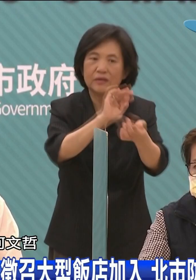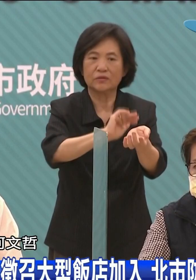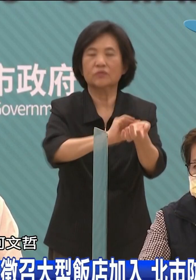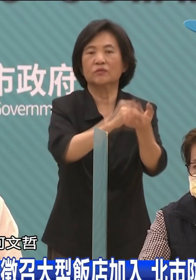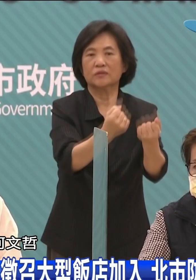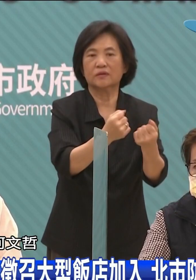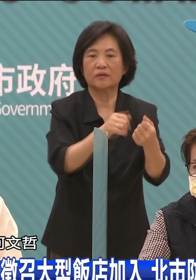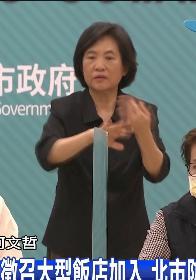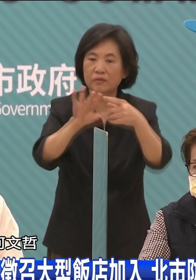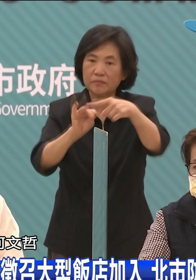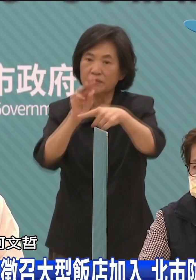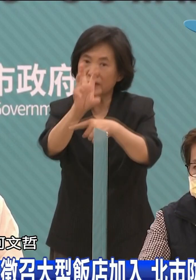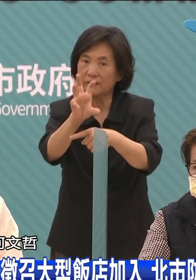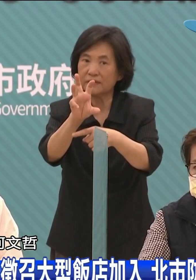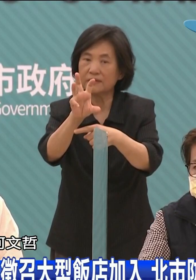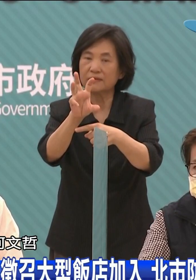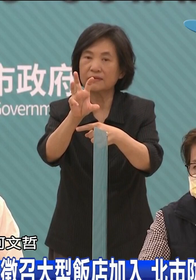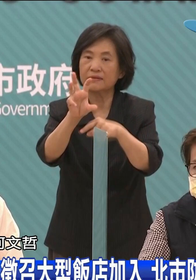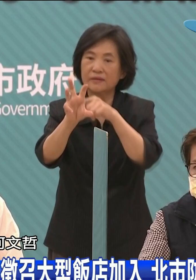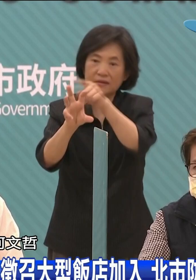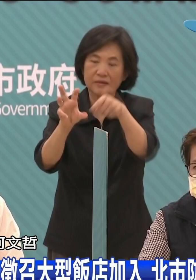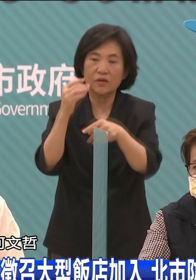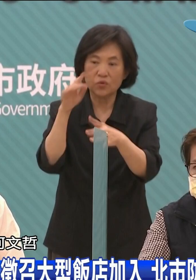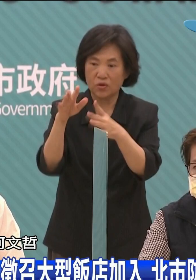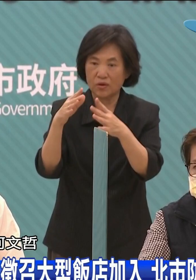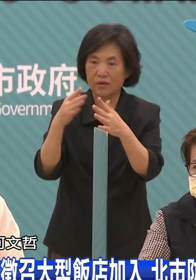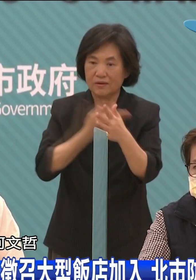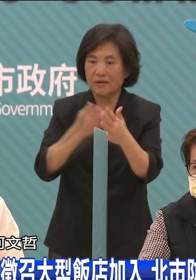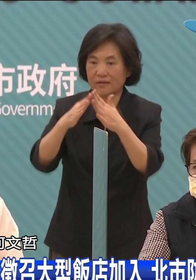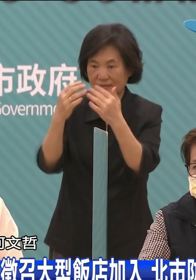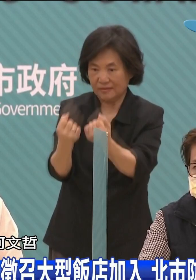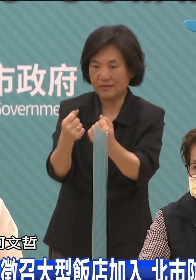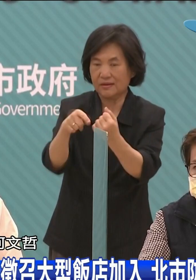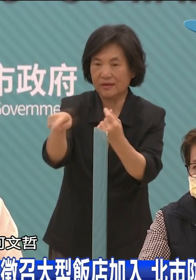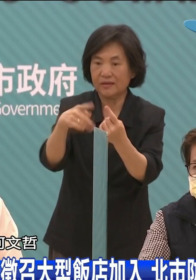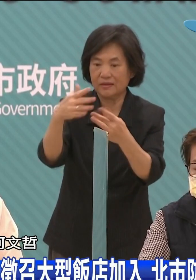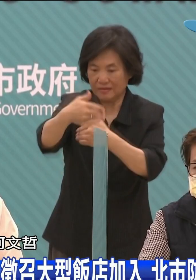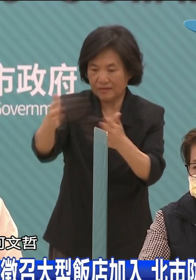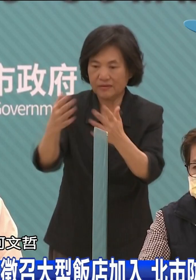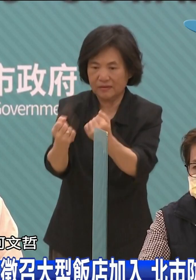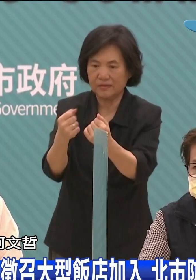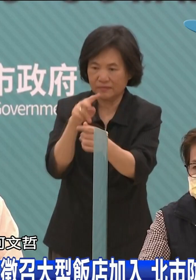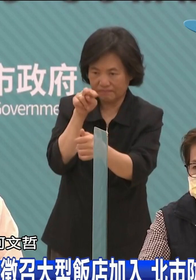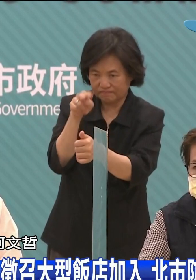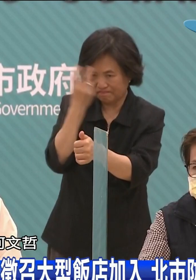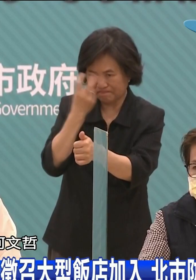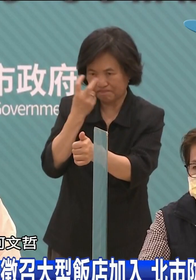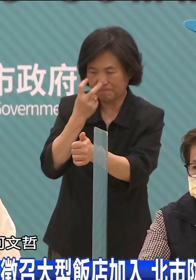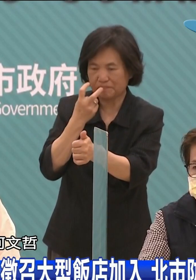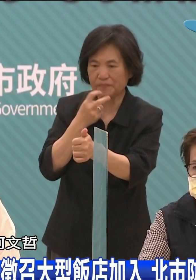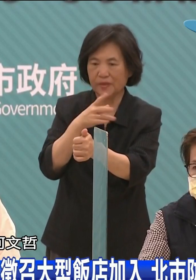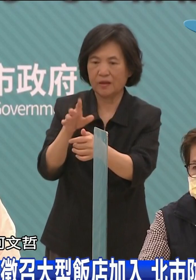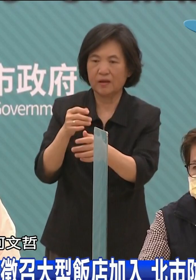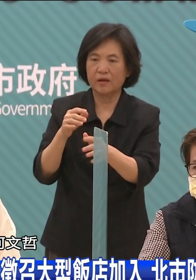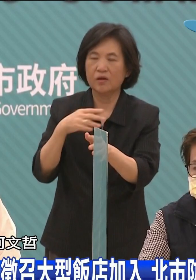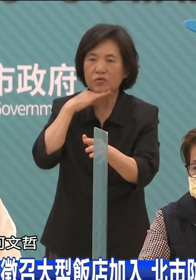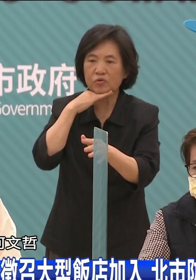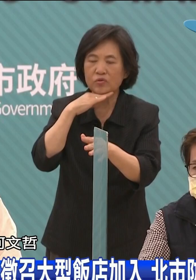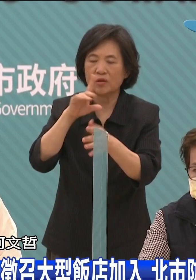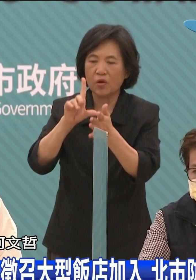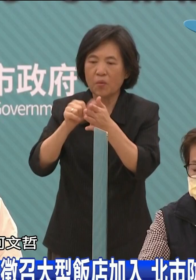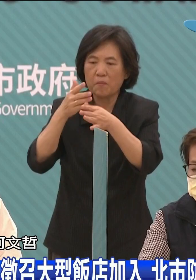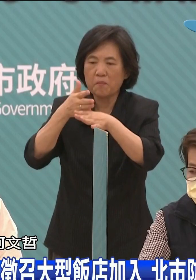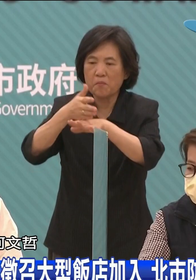说80%的病人，你知道吗？只要有个地方可以这样严密的监视，让他确定过了10天也没有